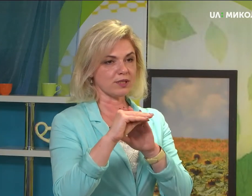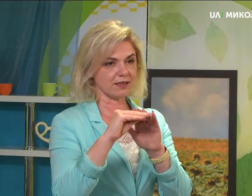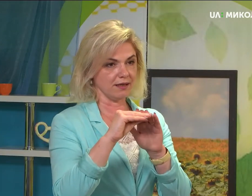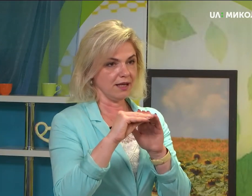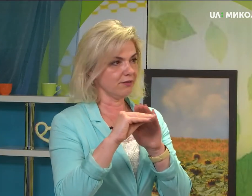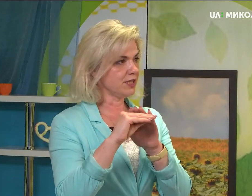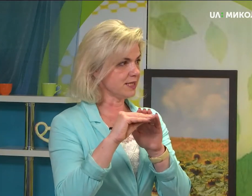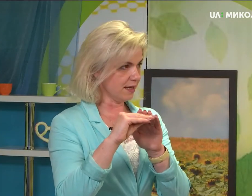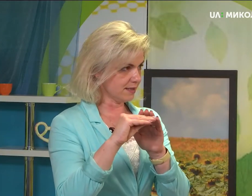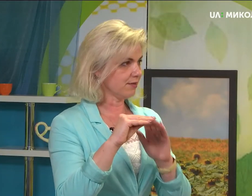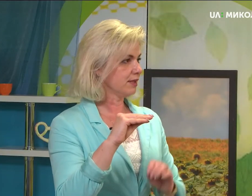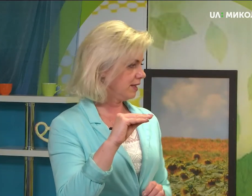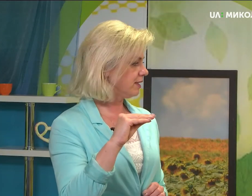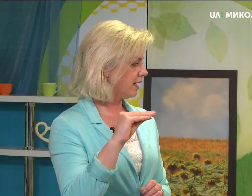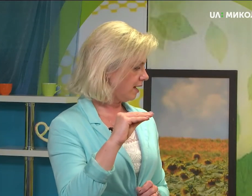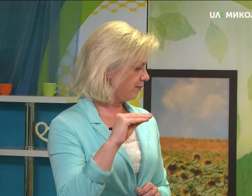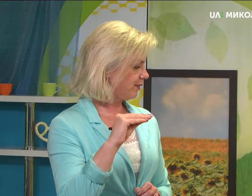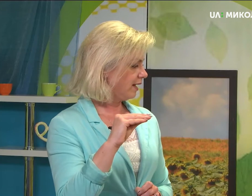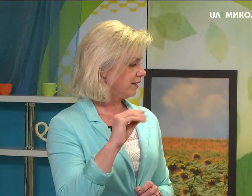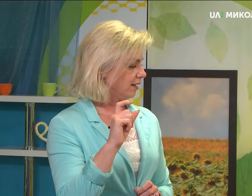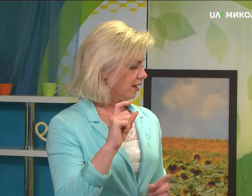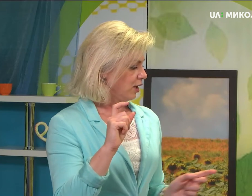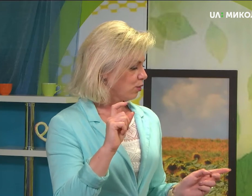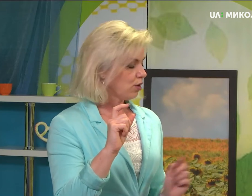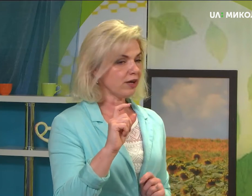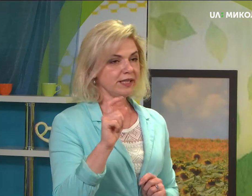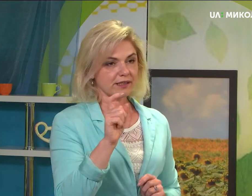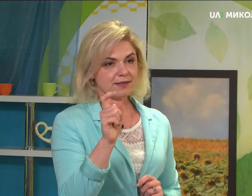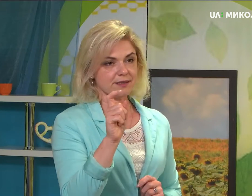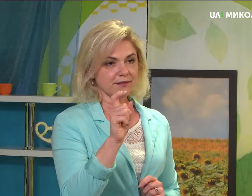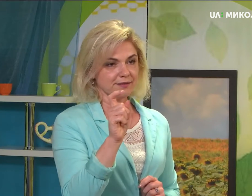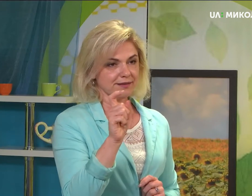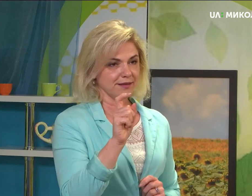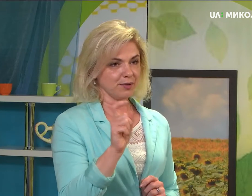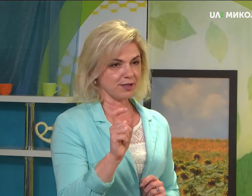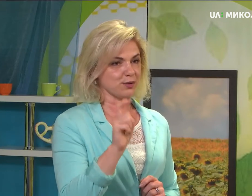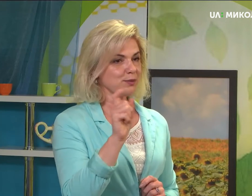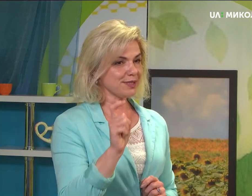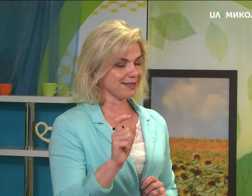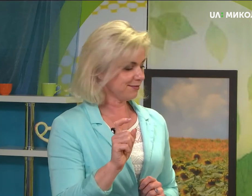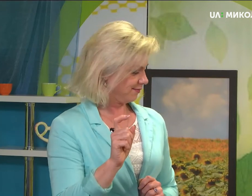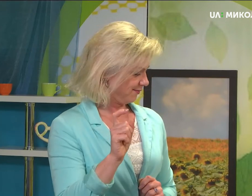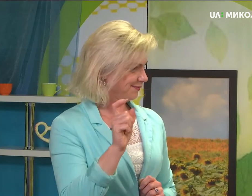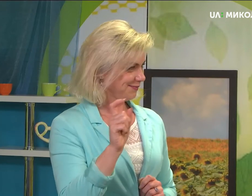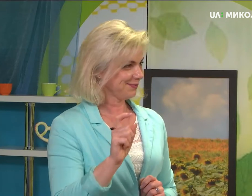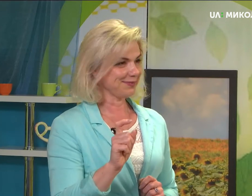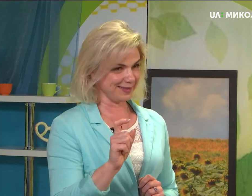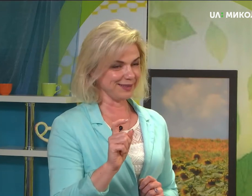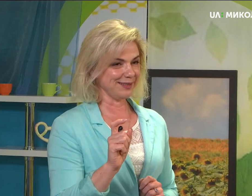плоска, відрізняється від літери Е. Так. Рухова літера З. Показуємо З. І малюємо, наче літера Да, літера